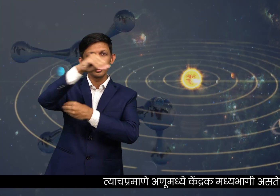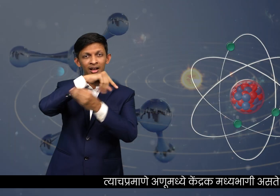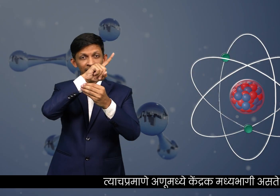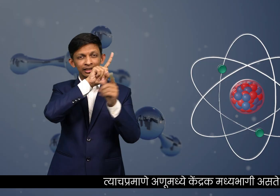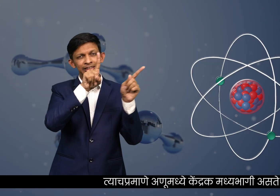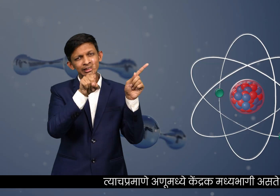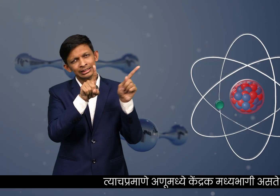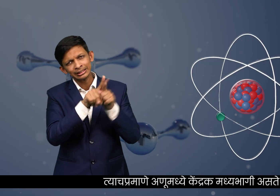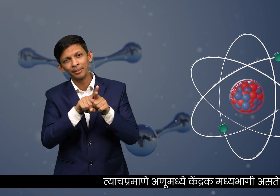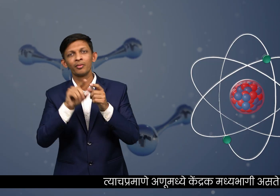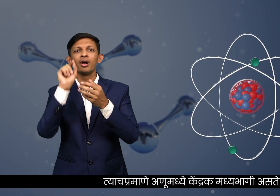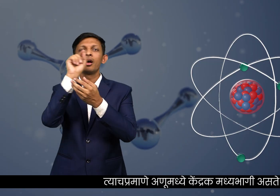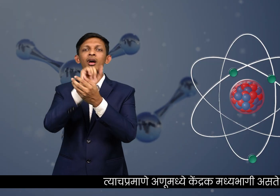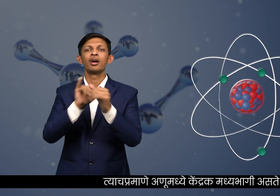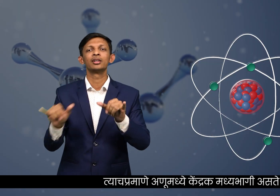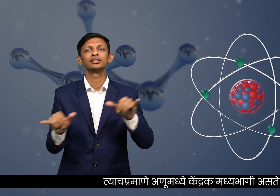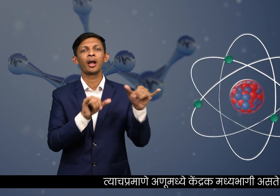त्याचप्रमाणे अणूमध्ये केंद्रक मध्यभागी असते